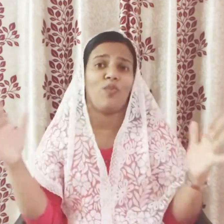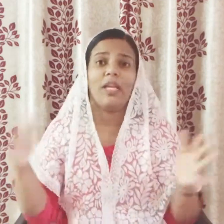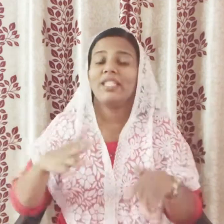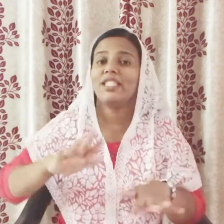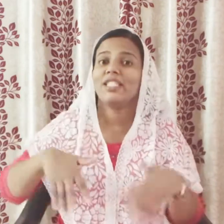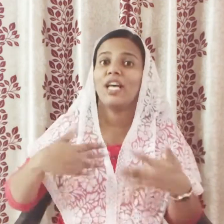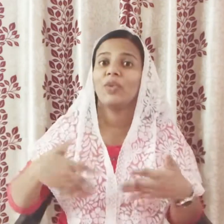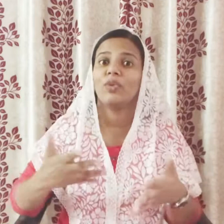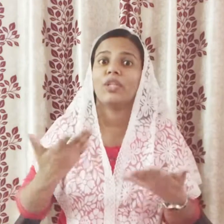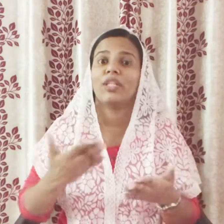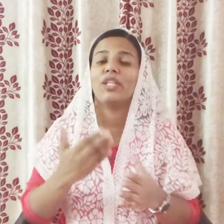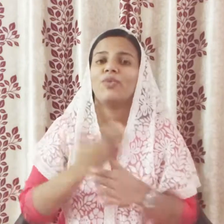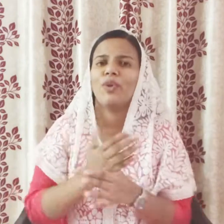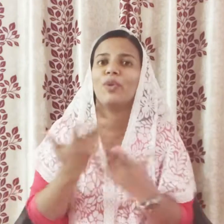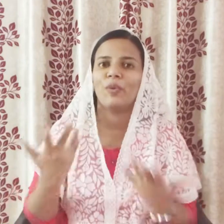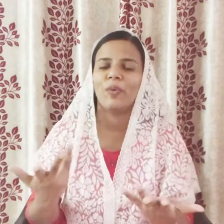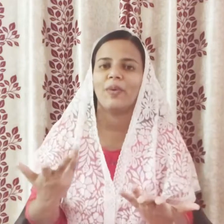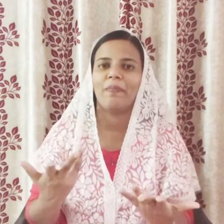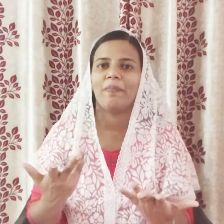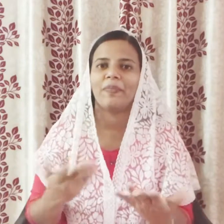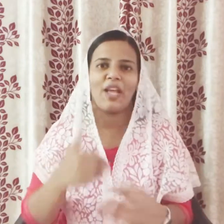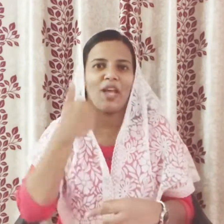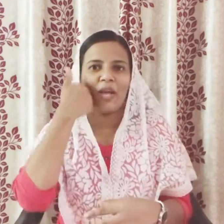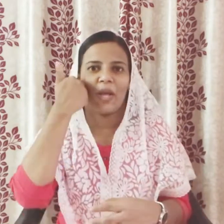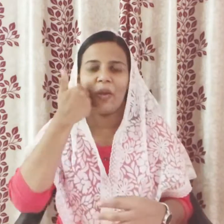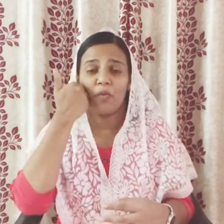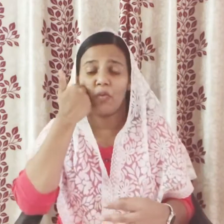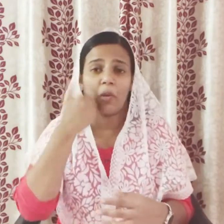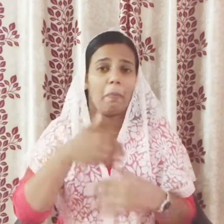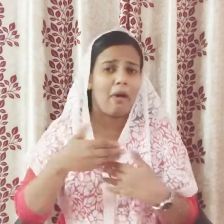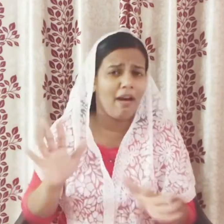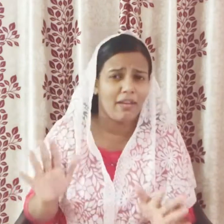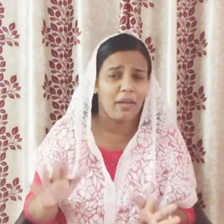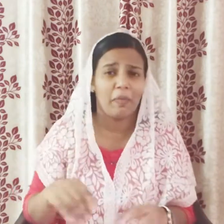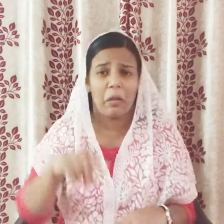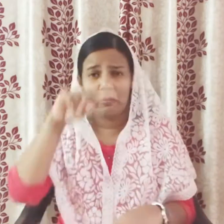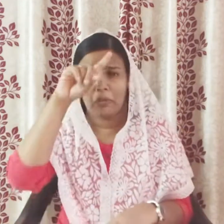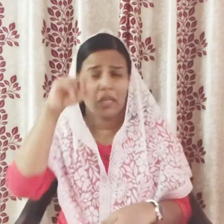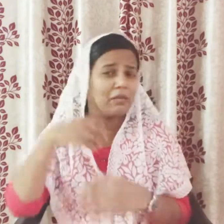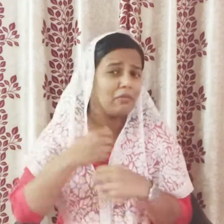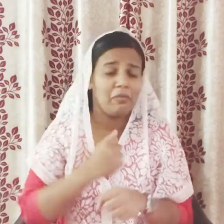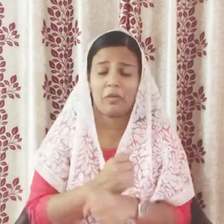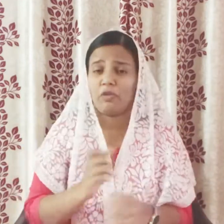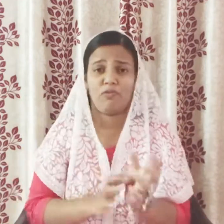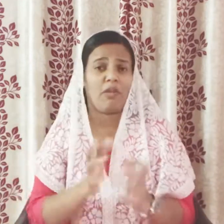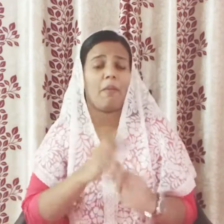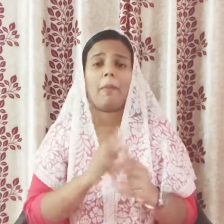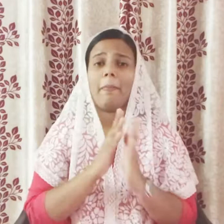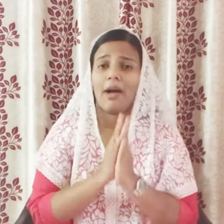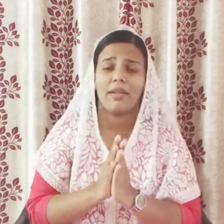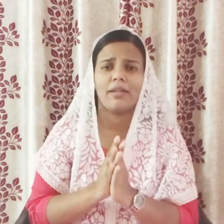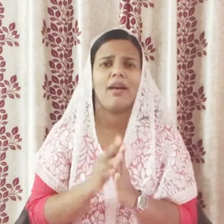അധികം സന്തോഷിക്കുന്ന ശുശ്രൂഷ എന്ന് പറയുന്നത് രോഗികളെ പുറത്താക്കുന്നതോ ഭൂതങ്ങളെ പുറത്താക്കുന്നതോ അല്ലെങ്കിൽ